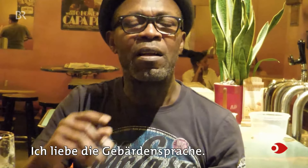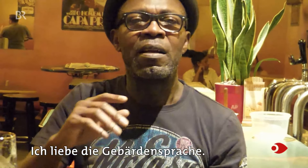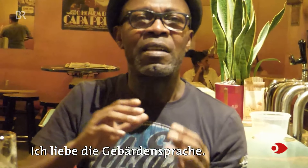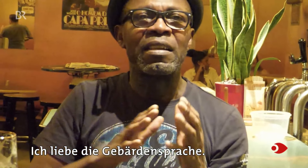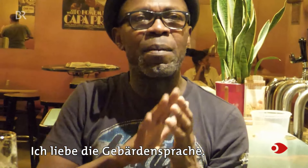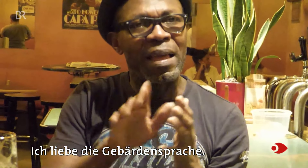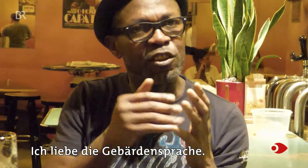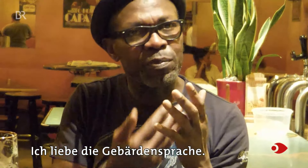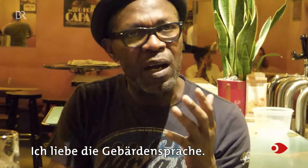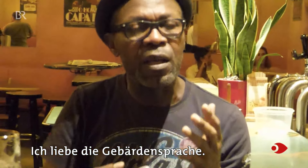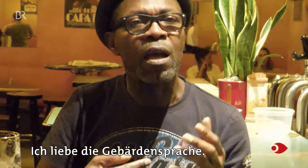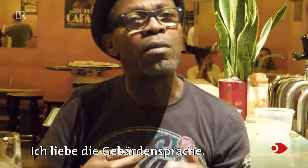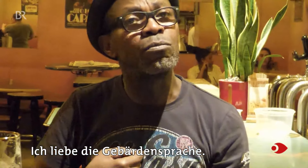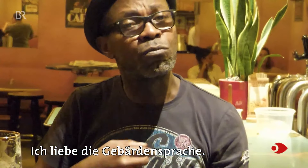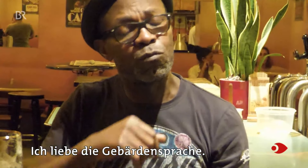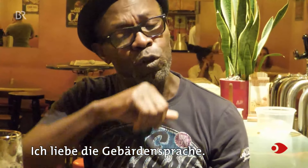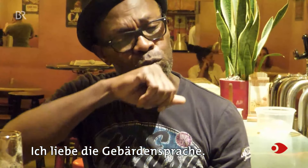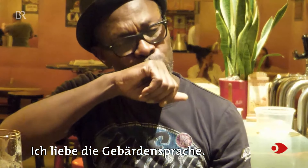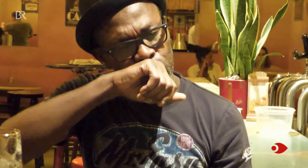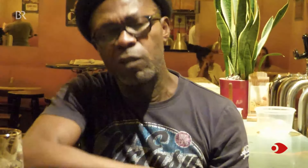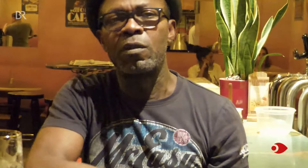Ich liebe die Gebärdensprache.